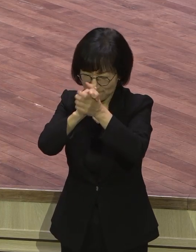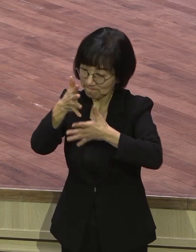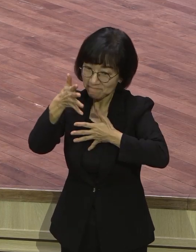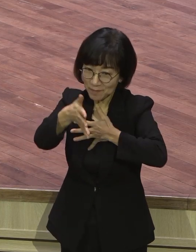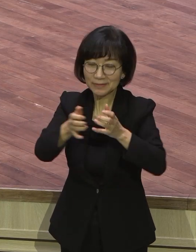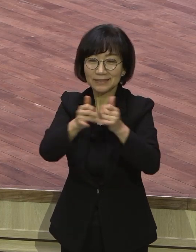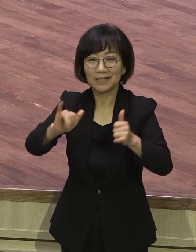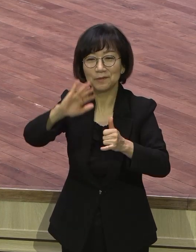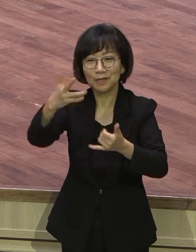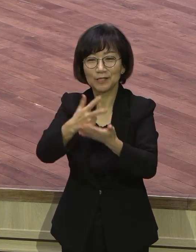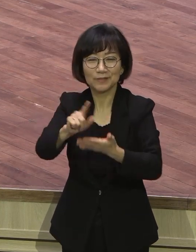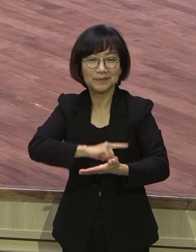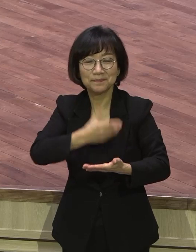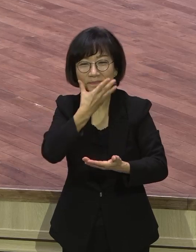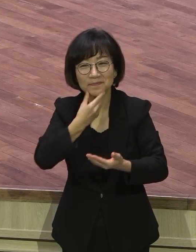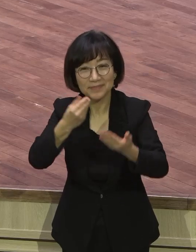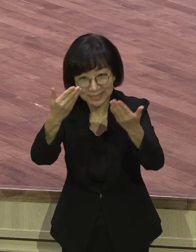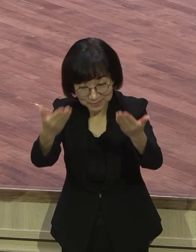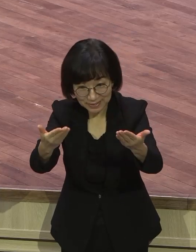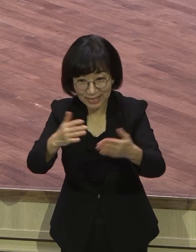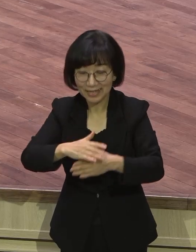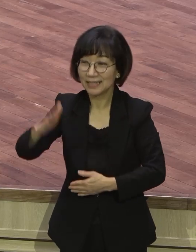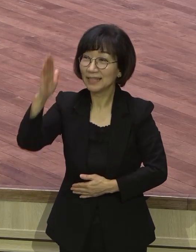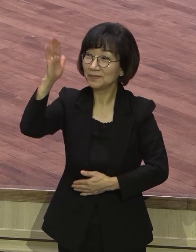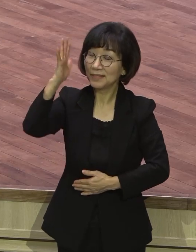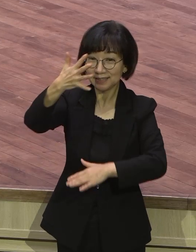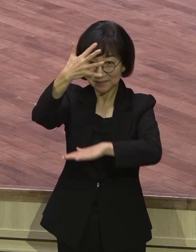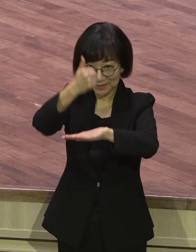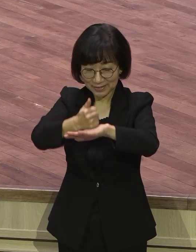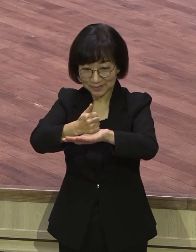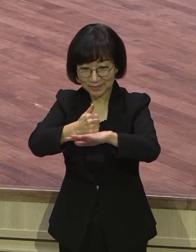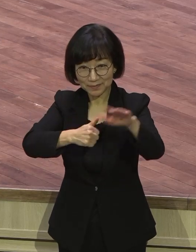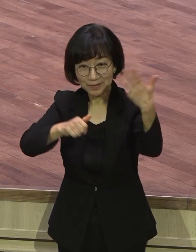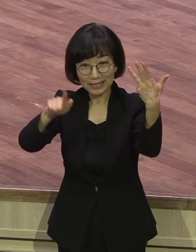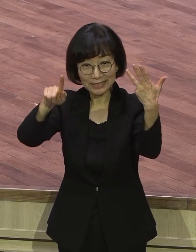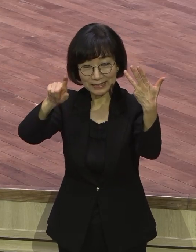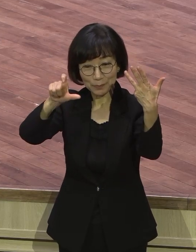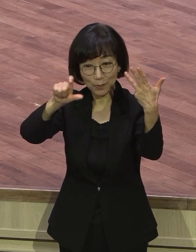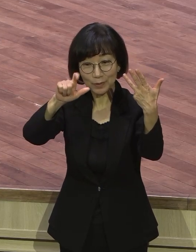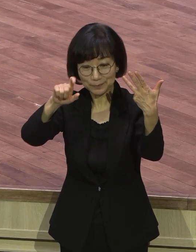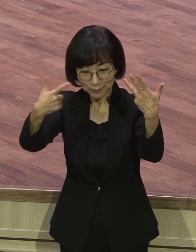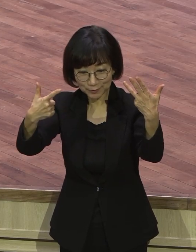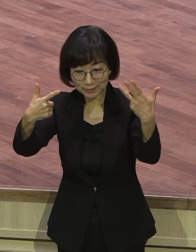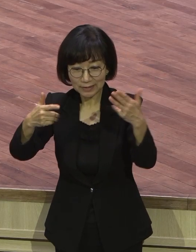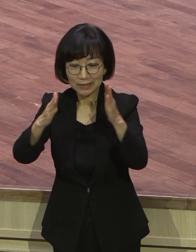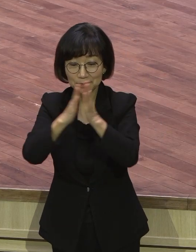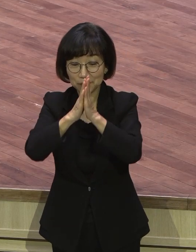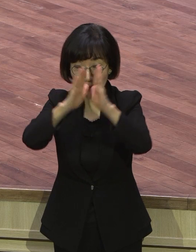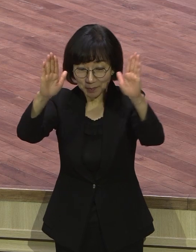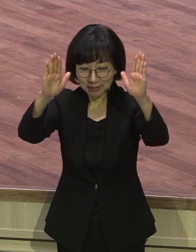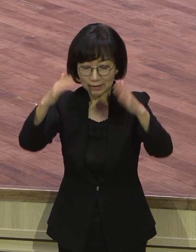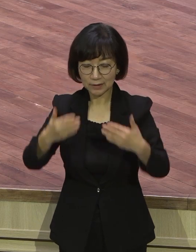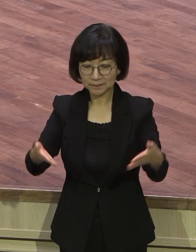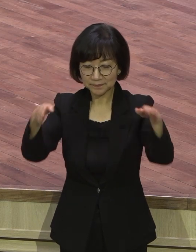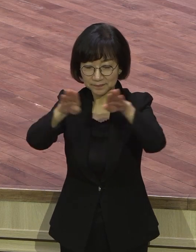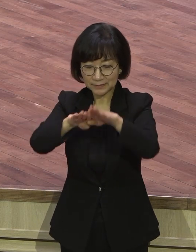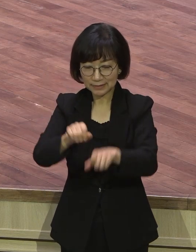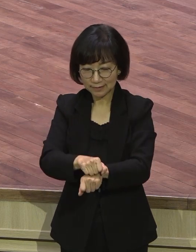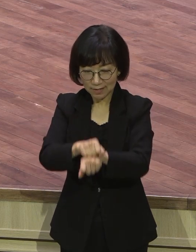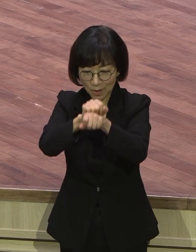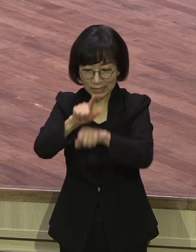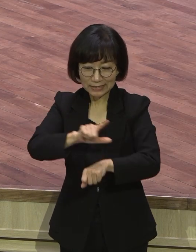준행으로 축복합니다. 결론입니다. 15절 16절 봅니다. 모세가 재단을 쌓고 그